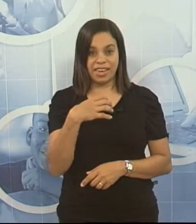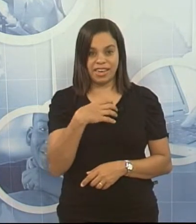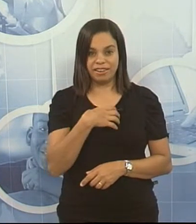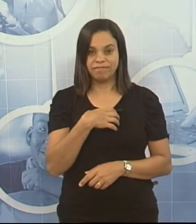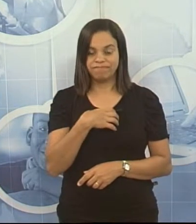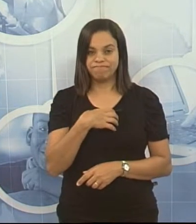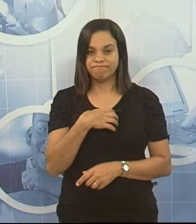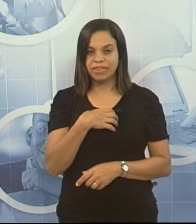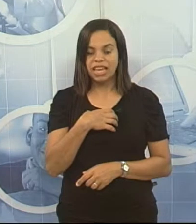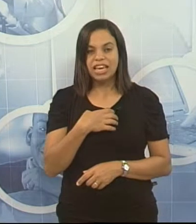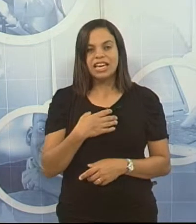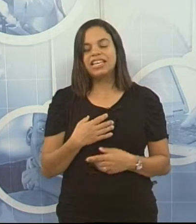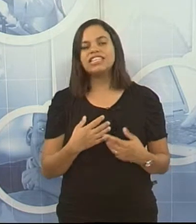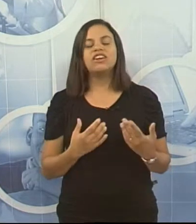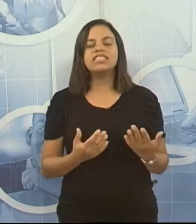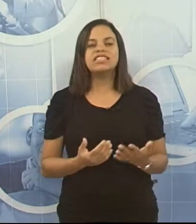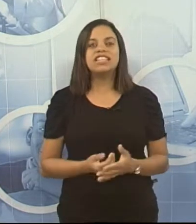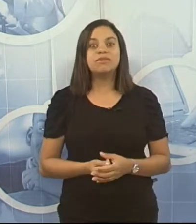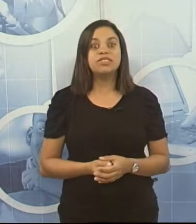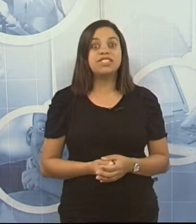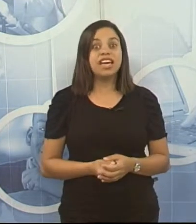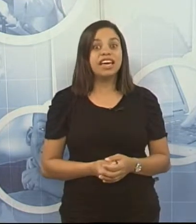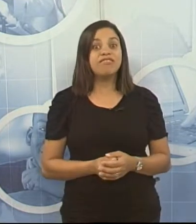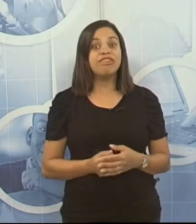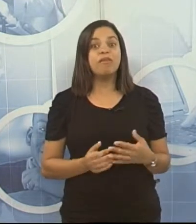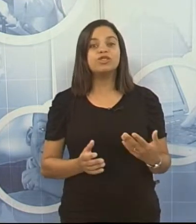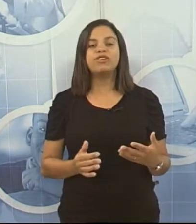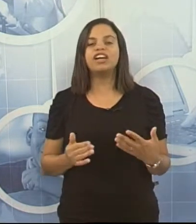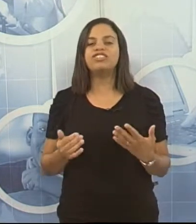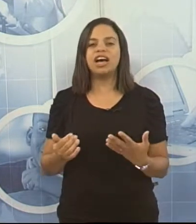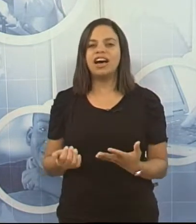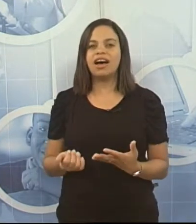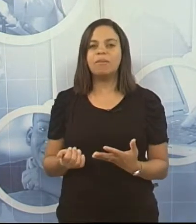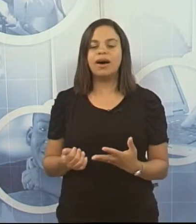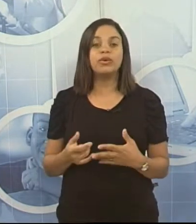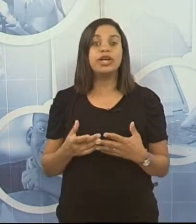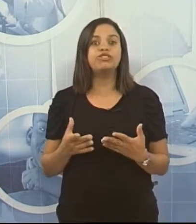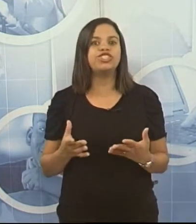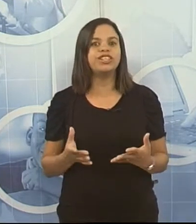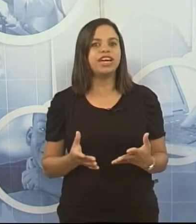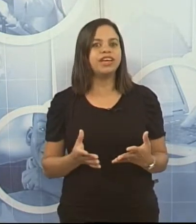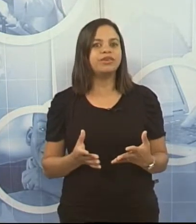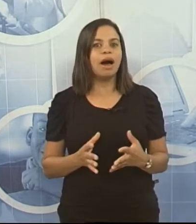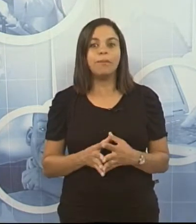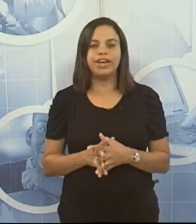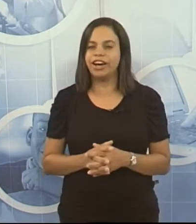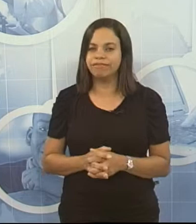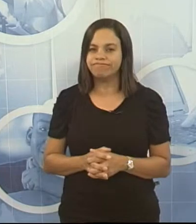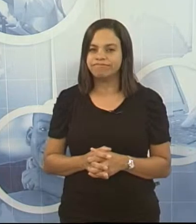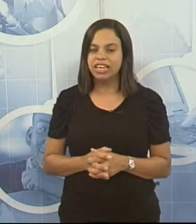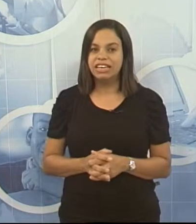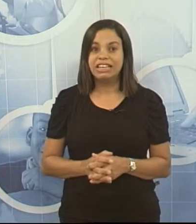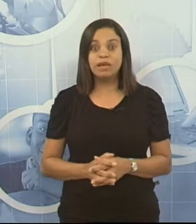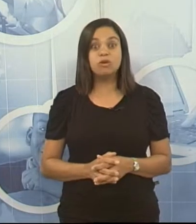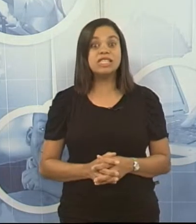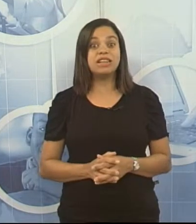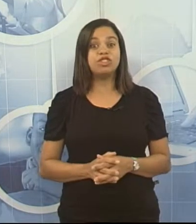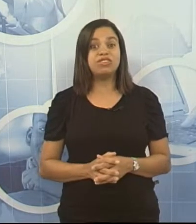Bahia. E se nós quiséssemos dizer que vamos viajar para o Rio de Janeiro amanhã? Então, o sinal de